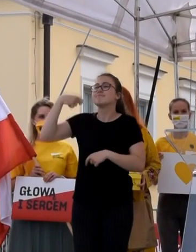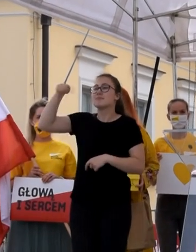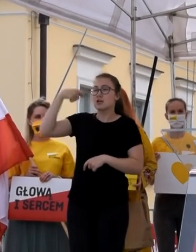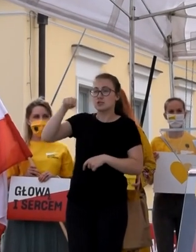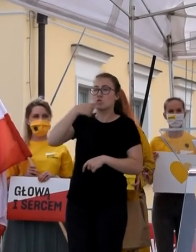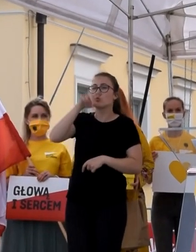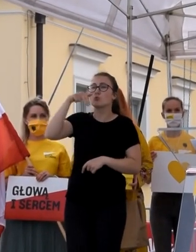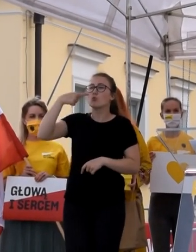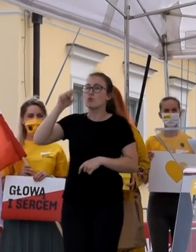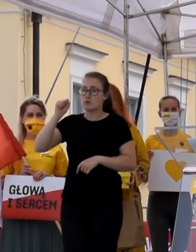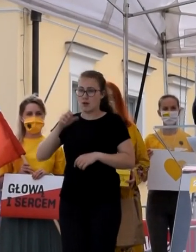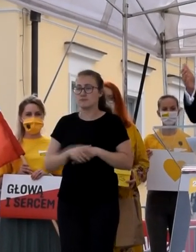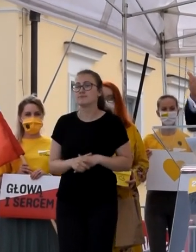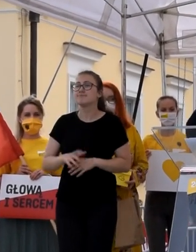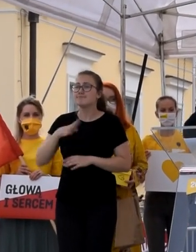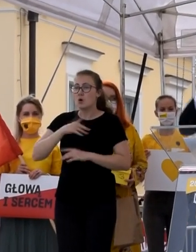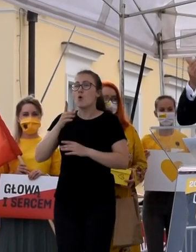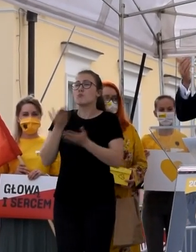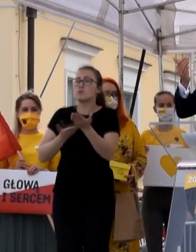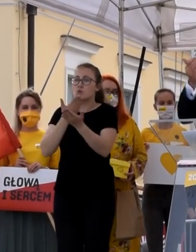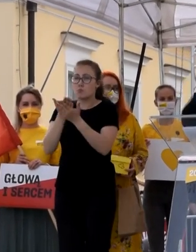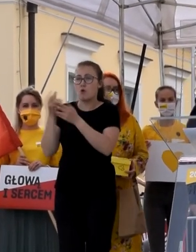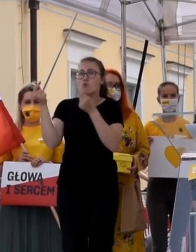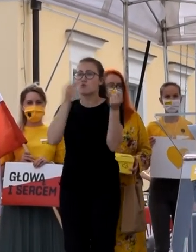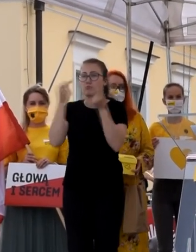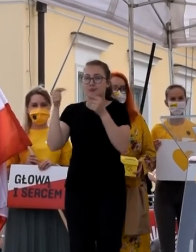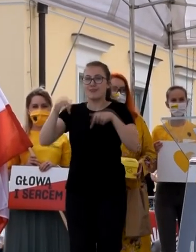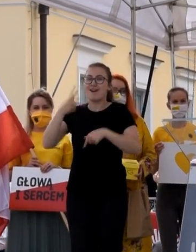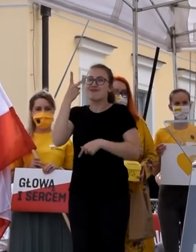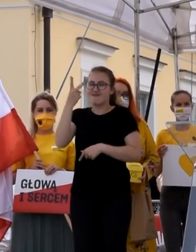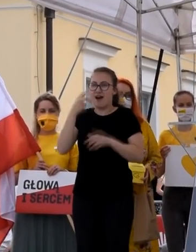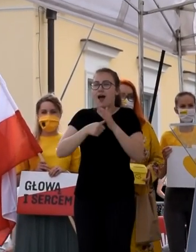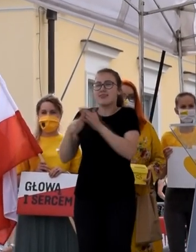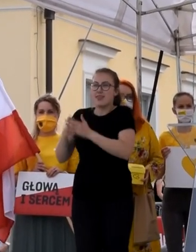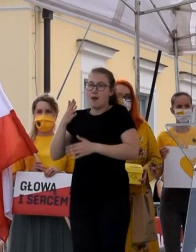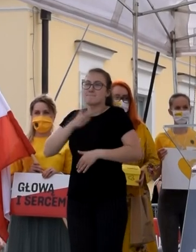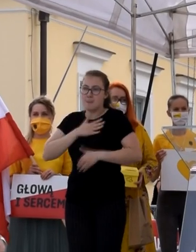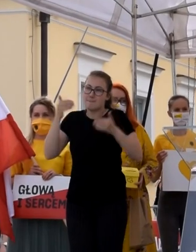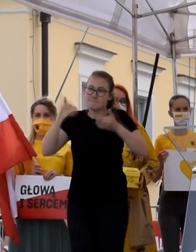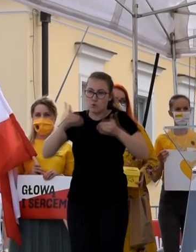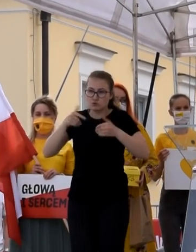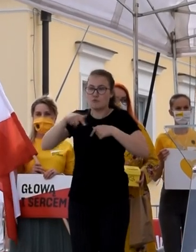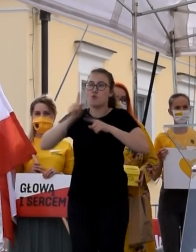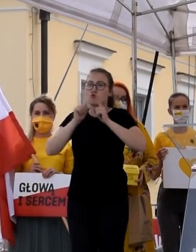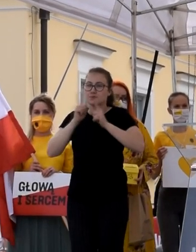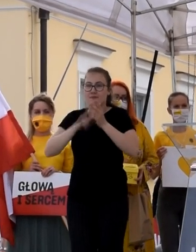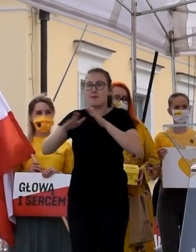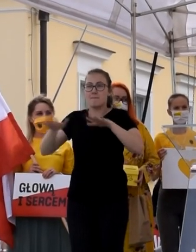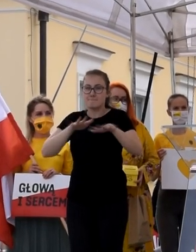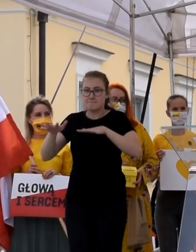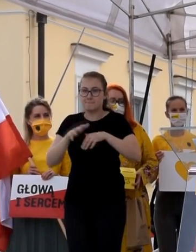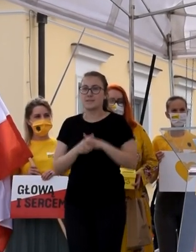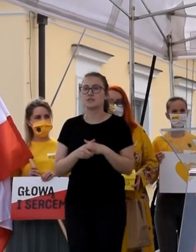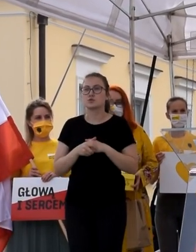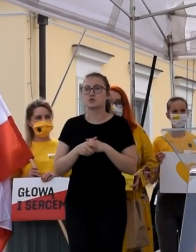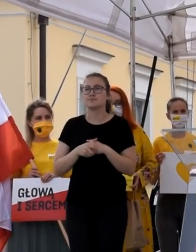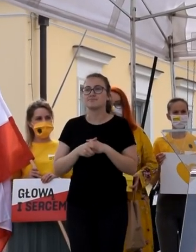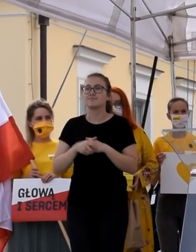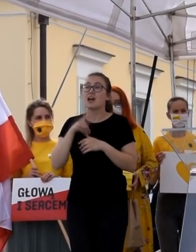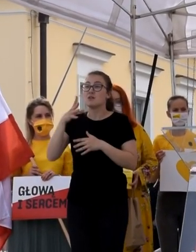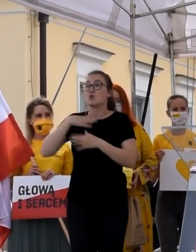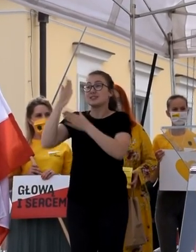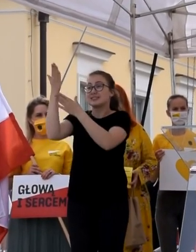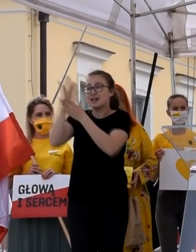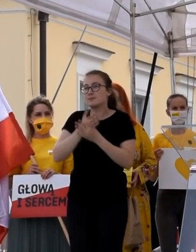Dudzie rozmowę. Skoro już dwóch kandydatów jest na miejscu, możemy porozmawiać. To zaproszenie spotkało się z